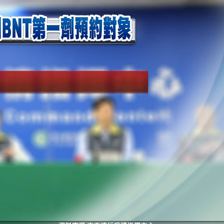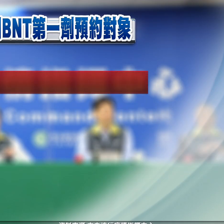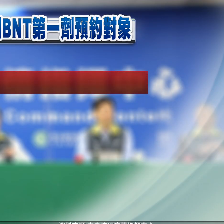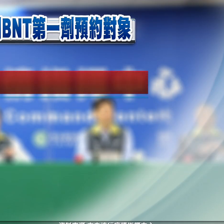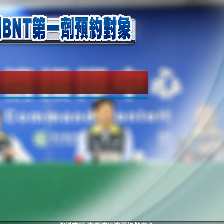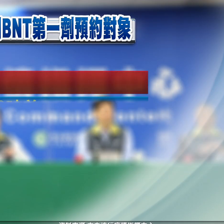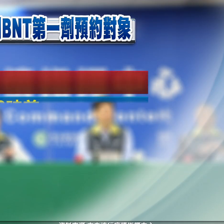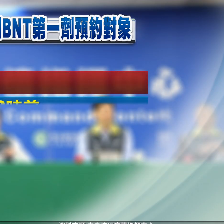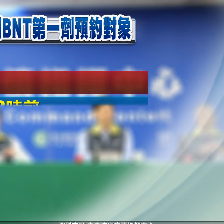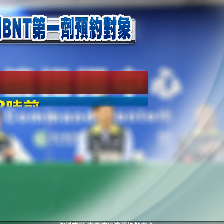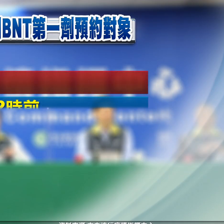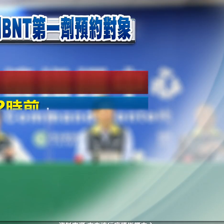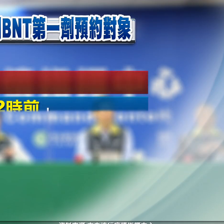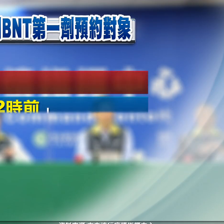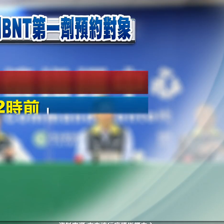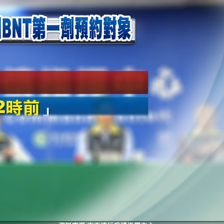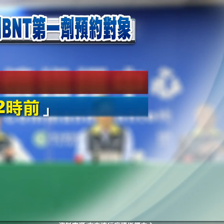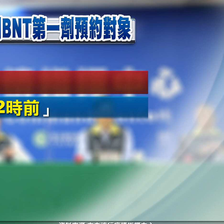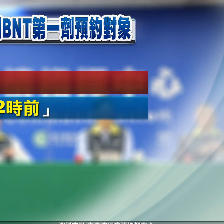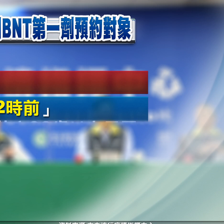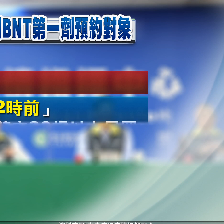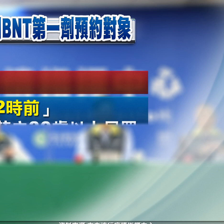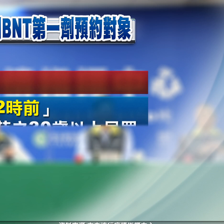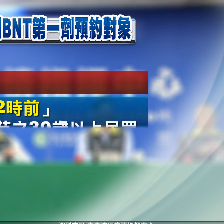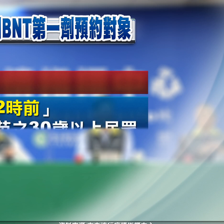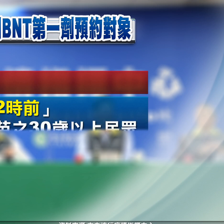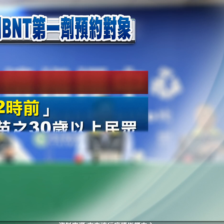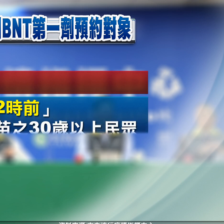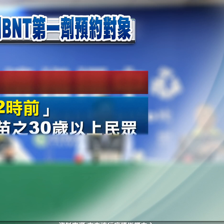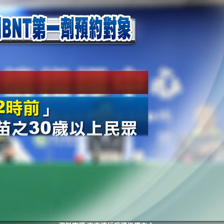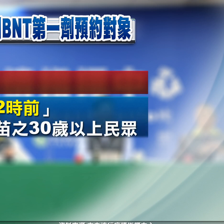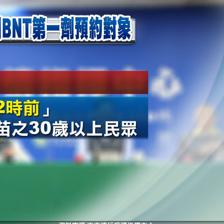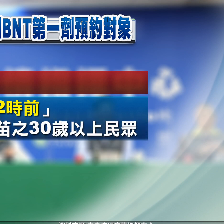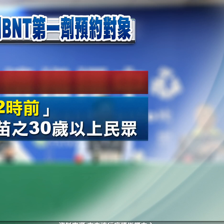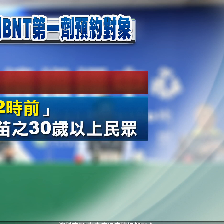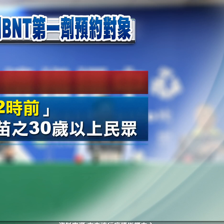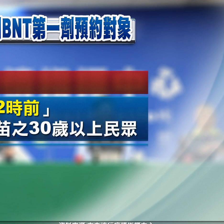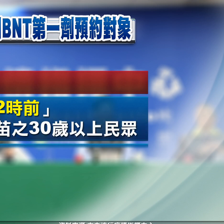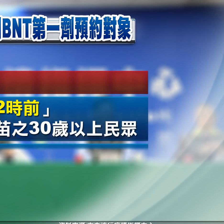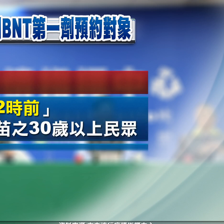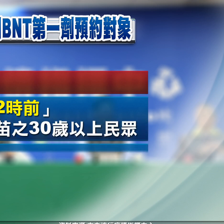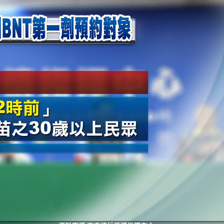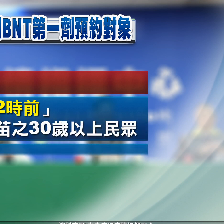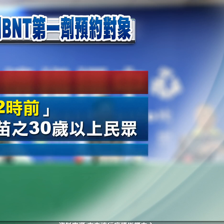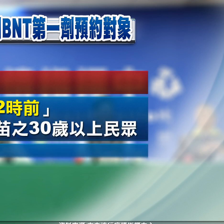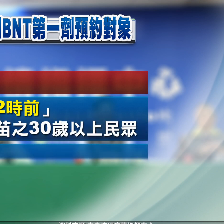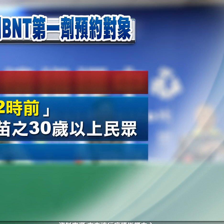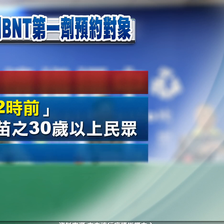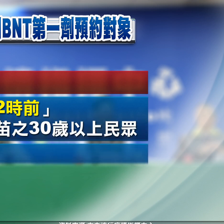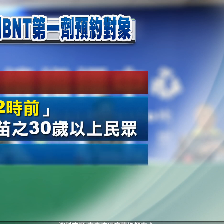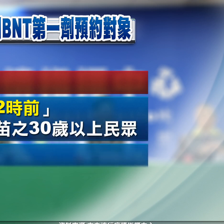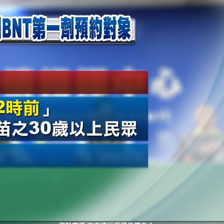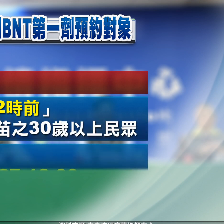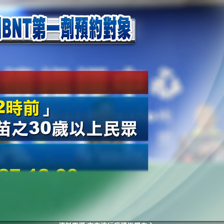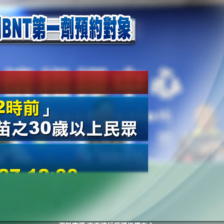午12点前30岁以上已经意愿登记 BNT 疫苗的民众可预约接种第1剂，预约的时间是